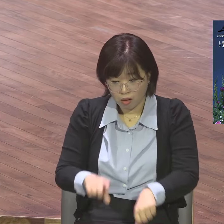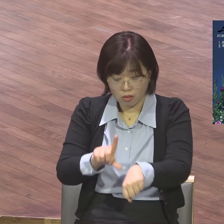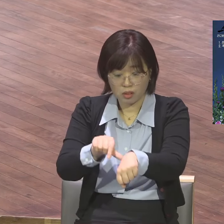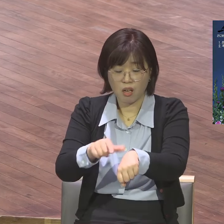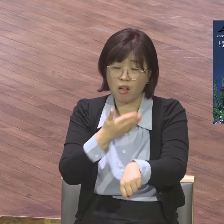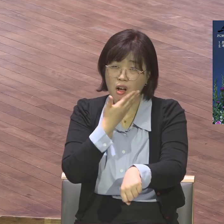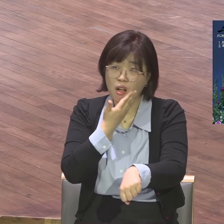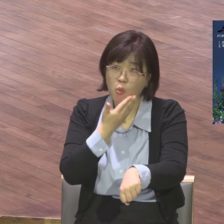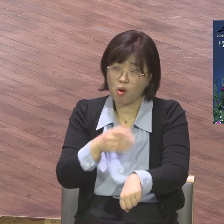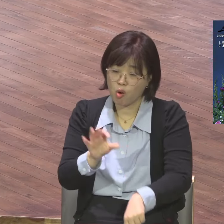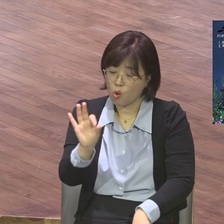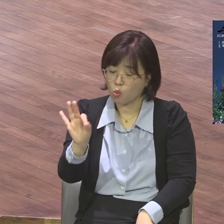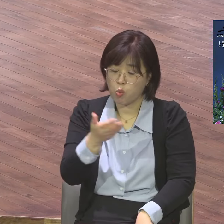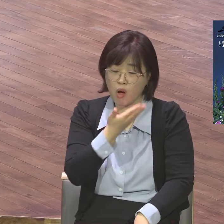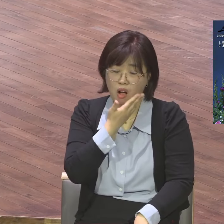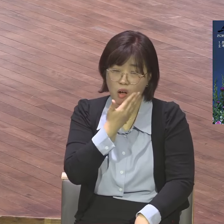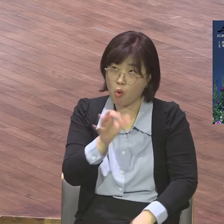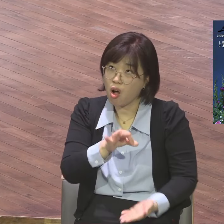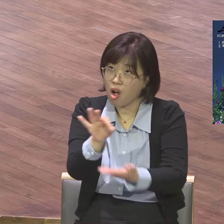좋구나. 역시